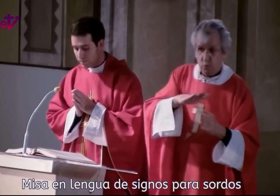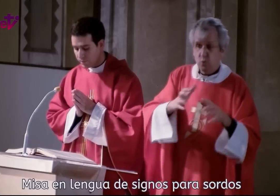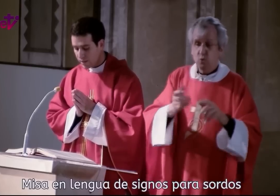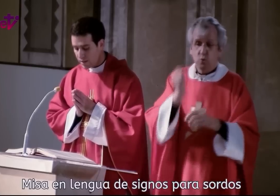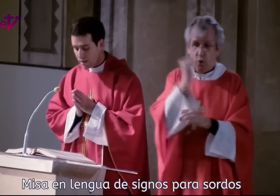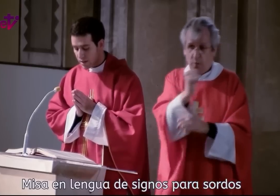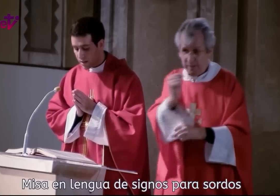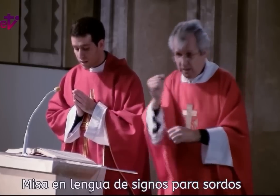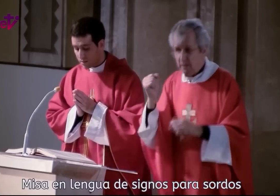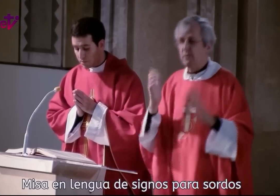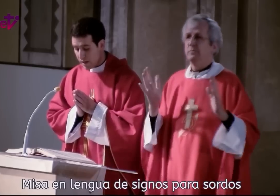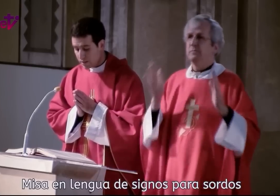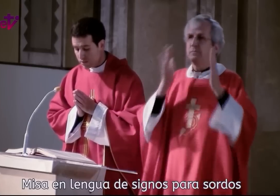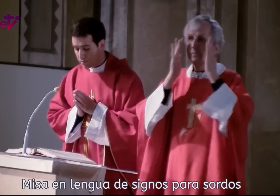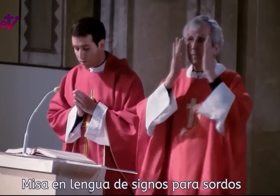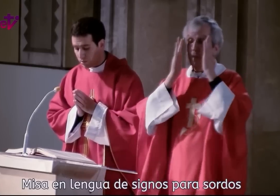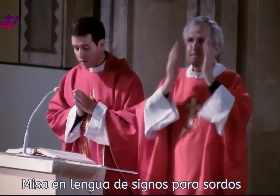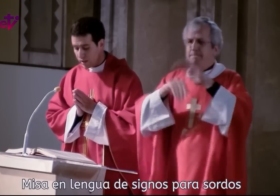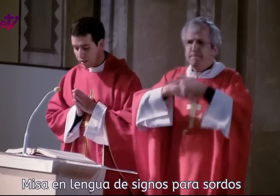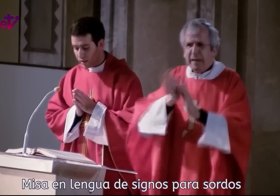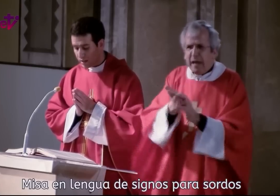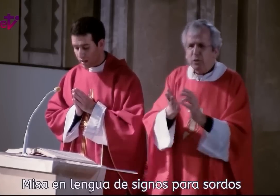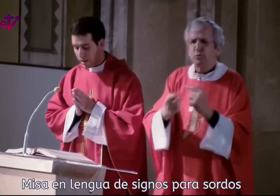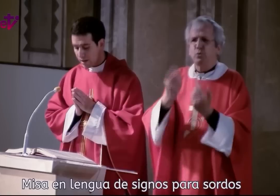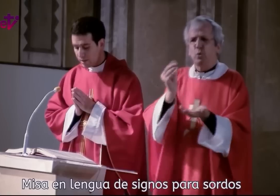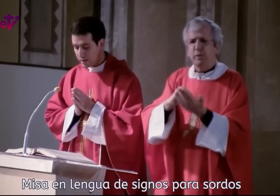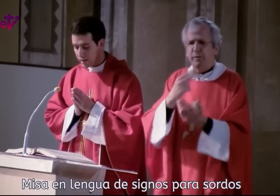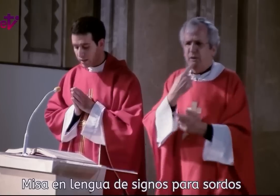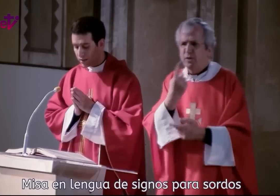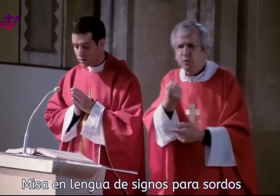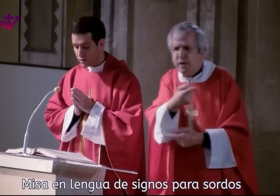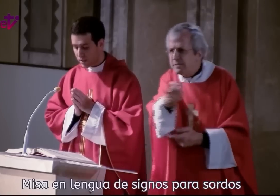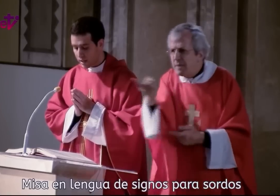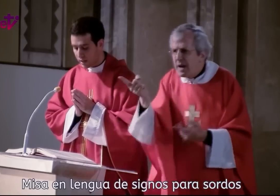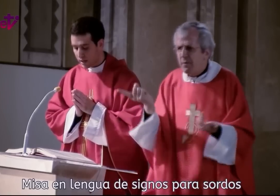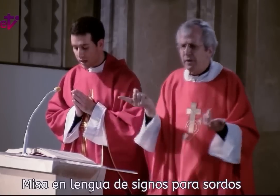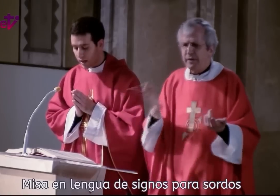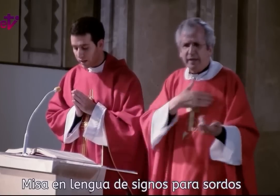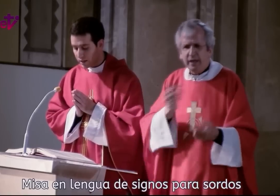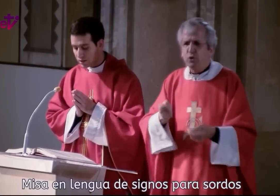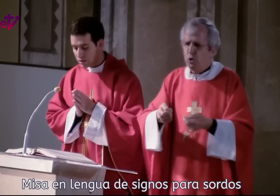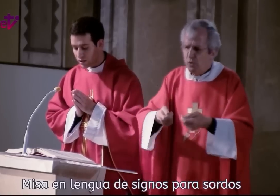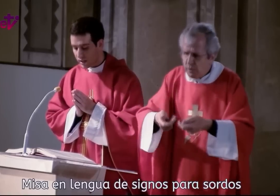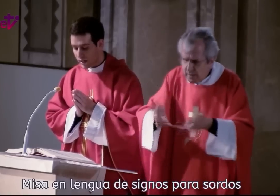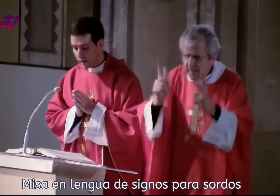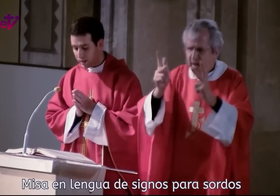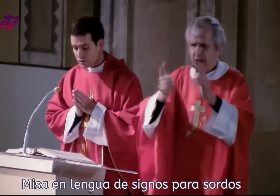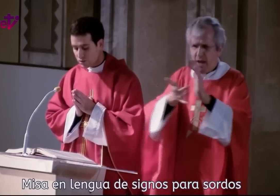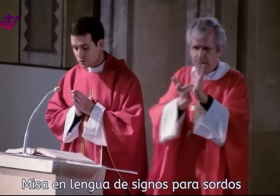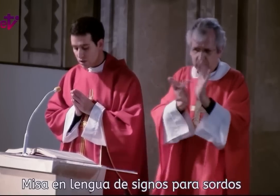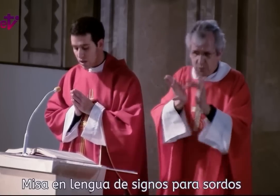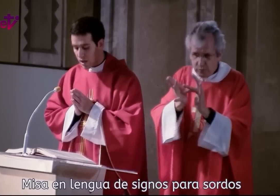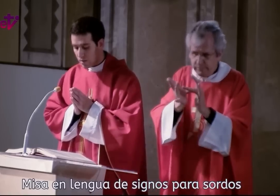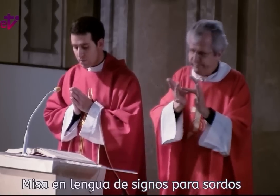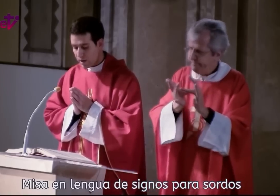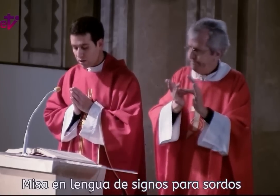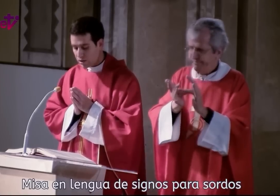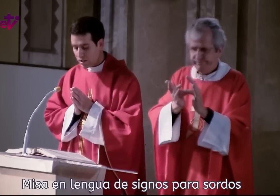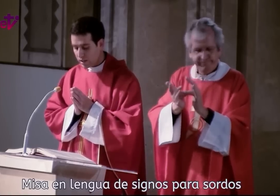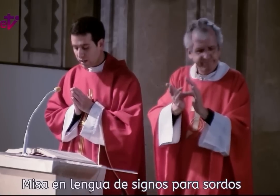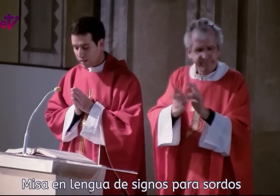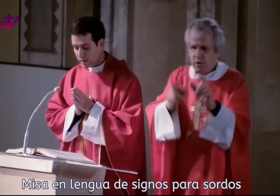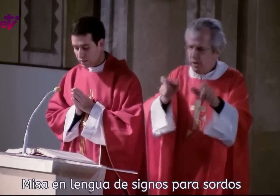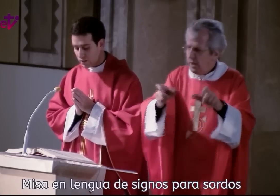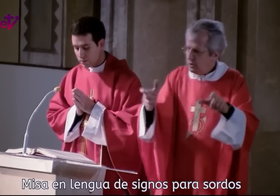homicidio. Pilato volvió a dirigirles la palabra, queriendo soltar a Jesús, pero